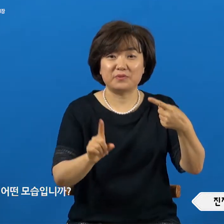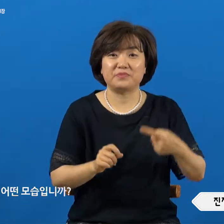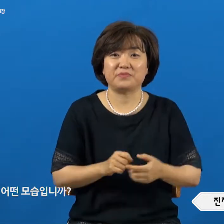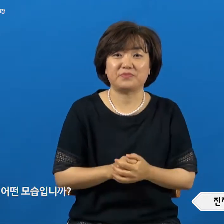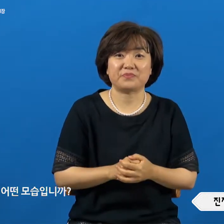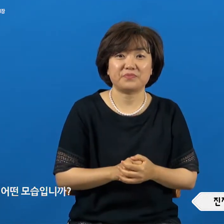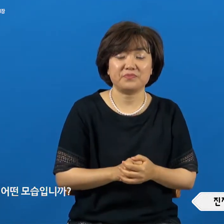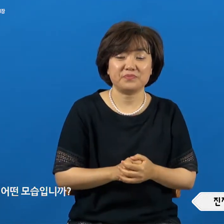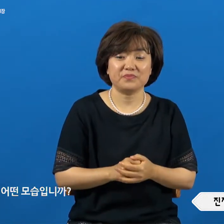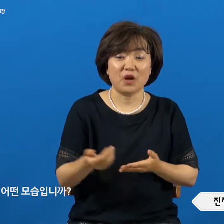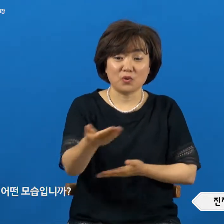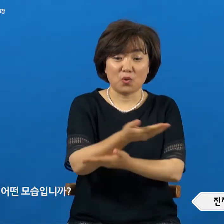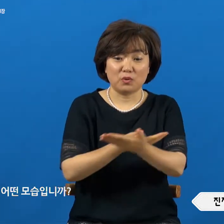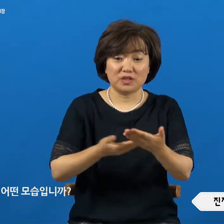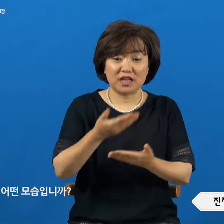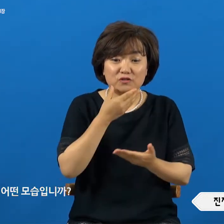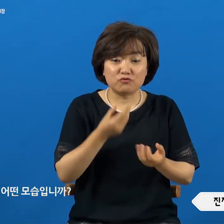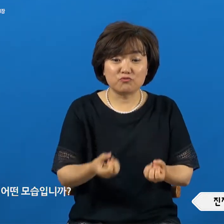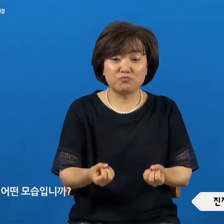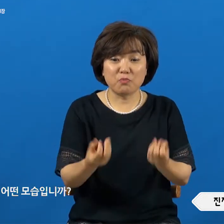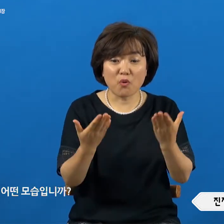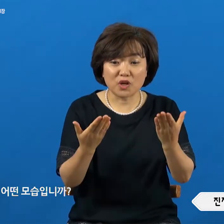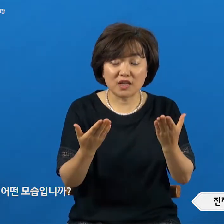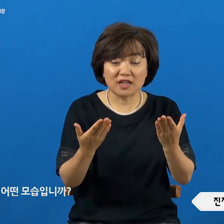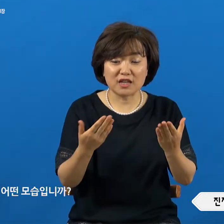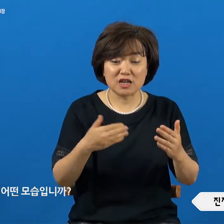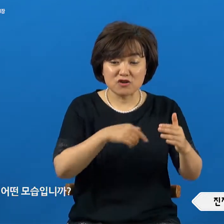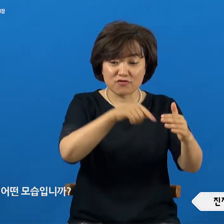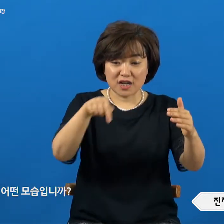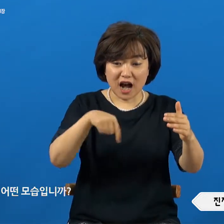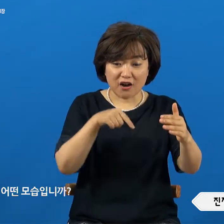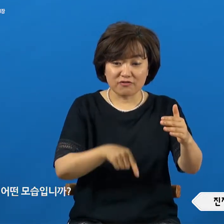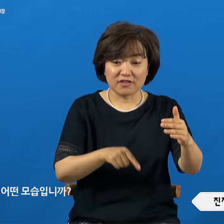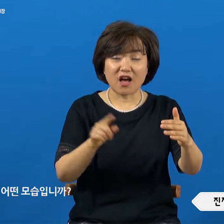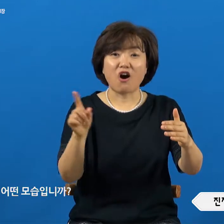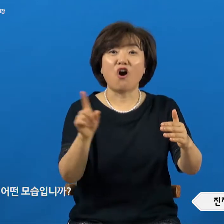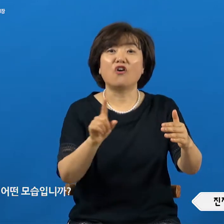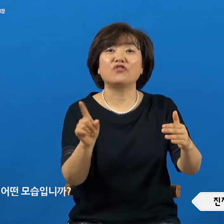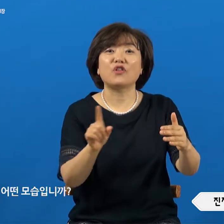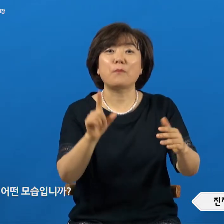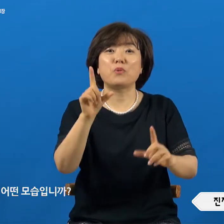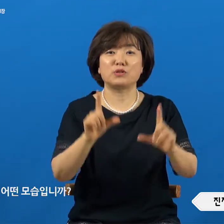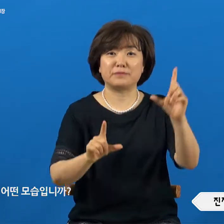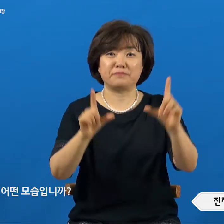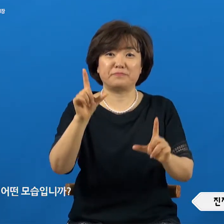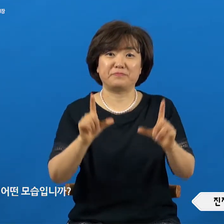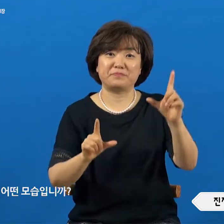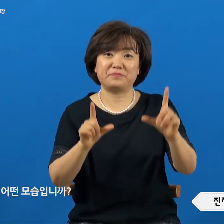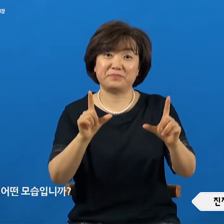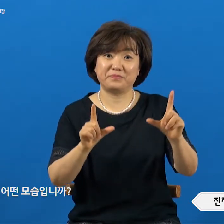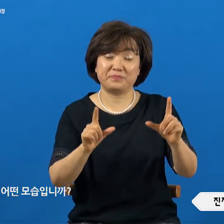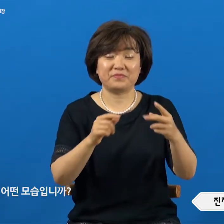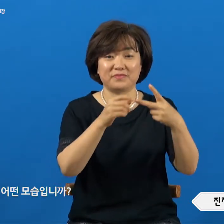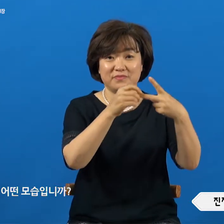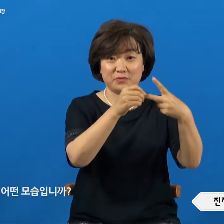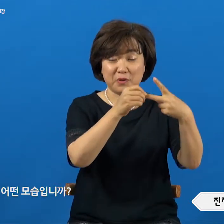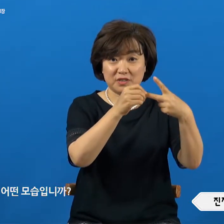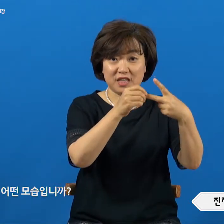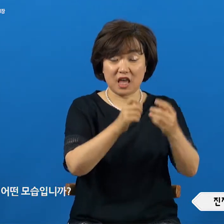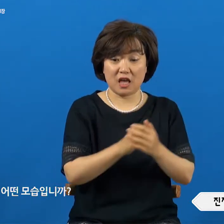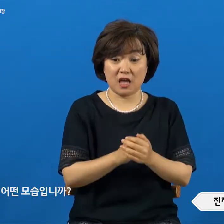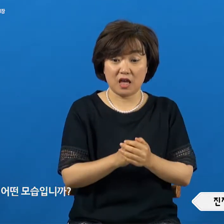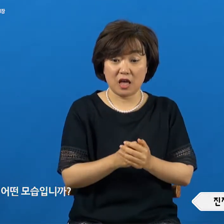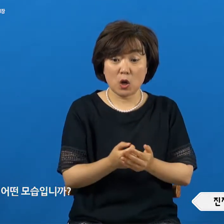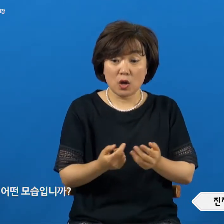교제의 축복이 우리 가운데 어떤 모습으로 성경은 말씀하고 있습니까? 둘째, 이